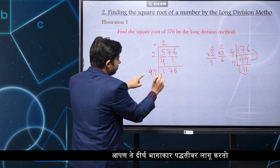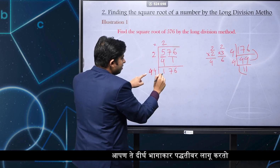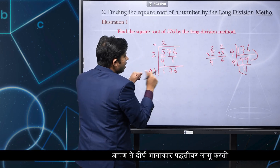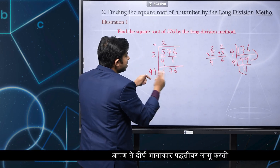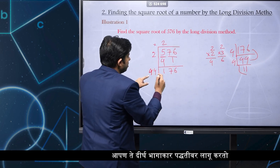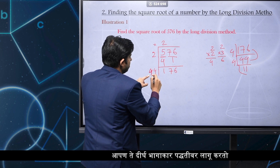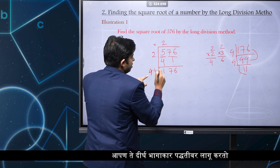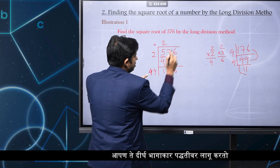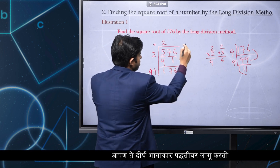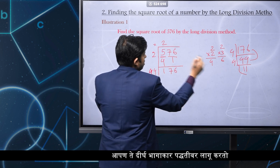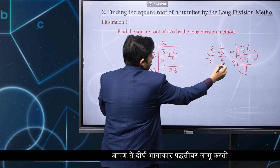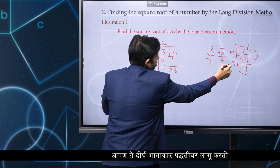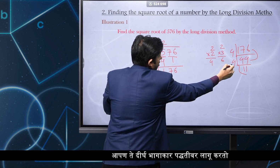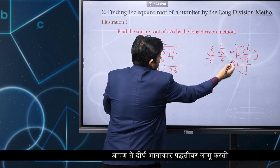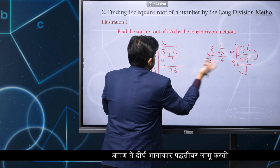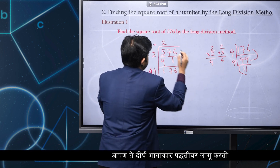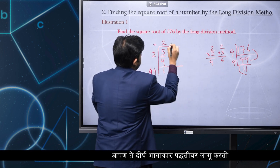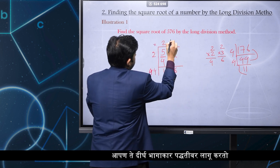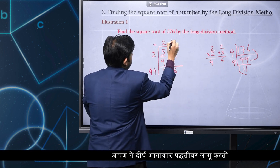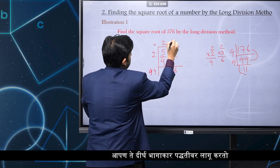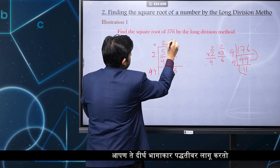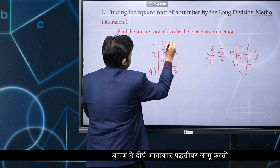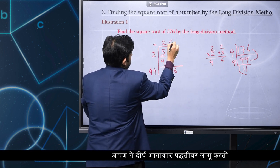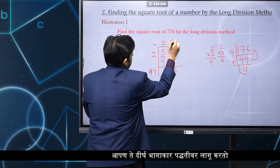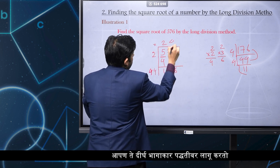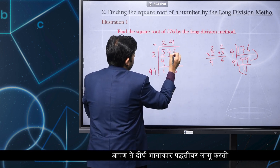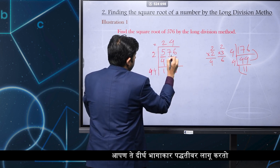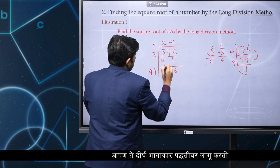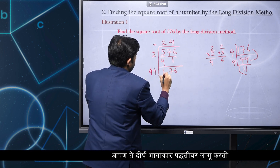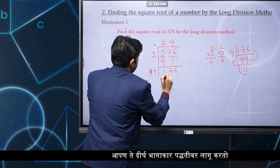आपण ते दीर्घ भागाकार पद्धतीवर लागू करू शकतो.